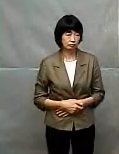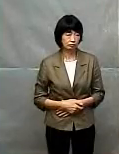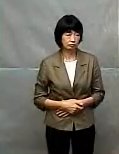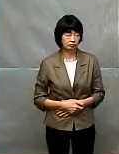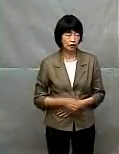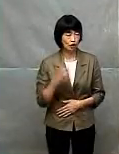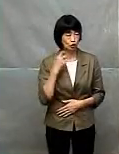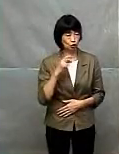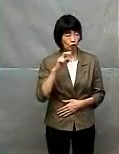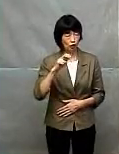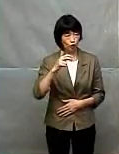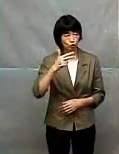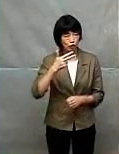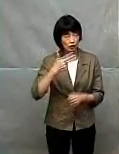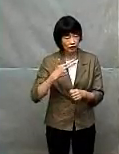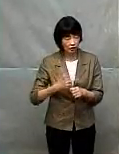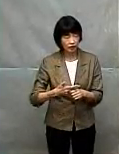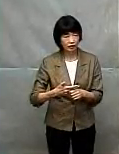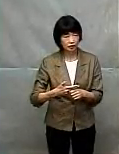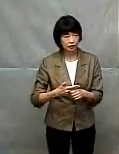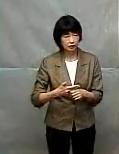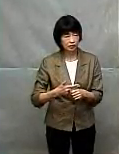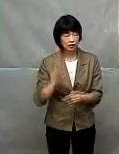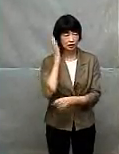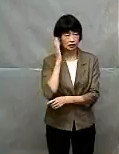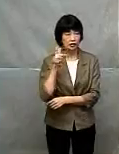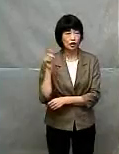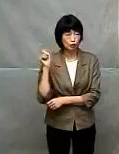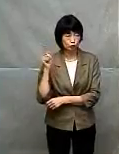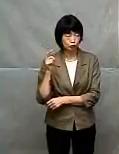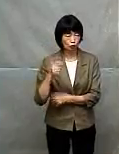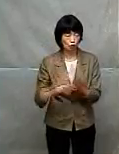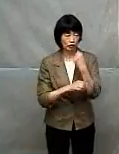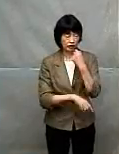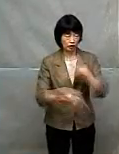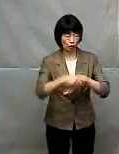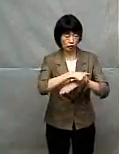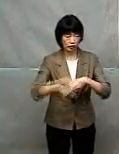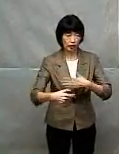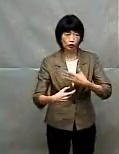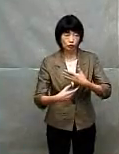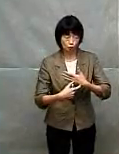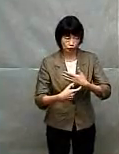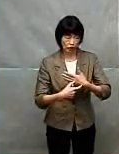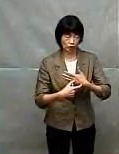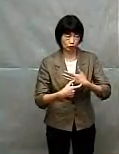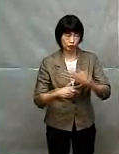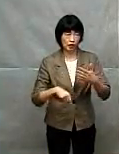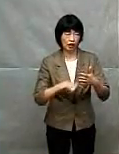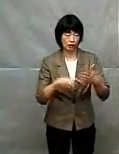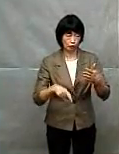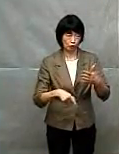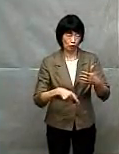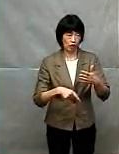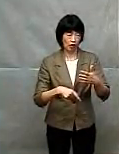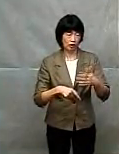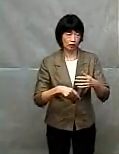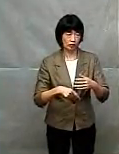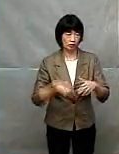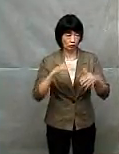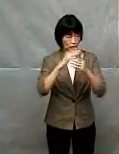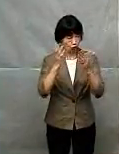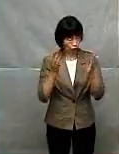昭和47年に政府の基本計画に位置づけられた路線はほぼ全線で着